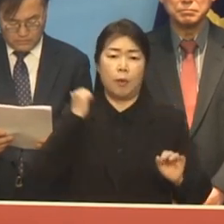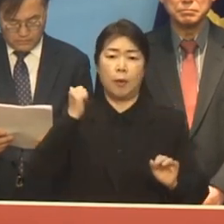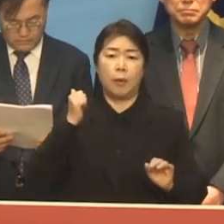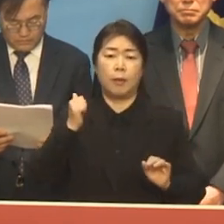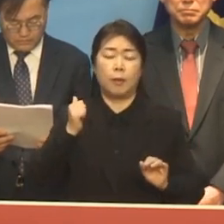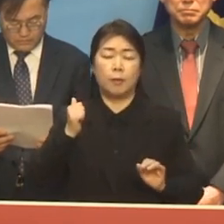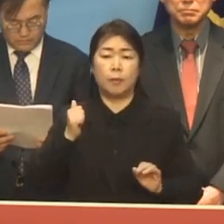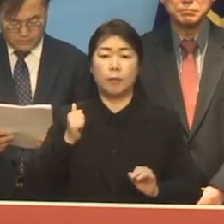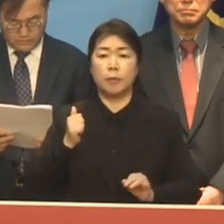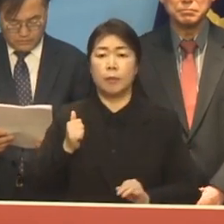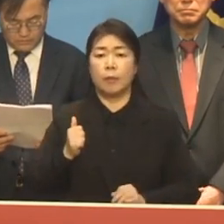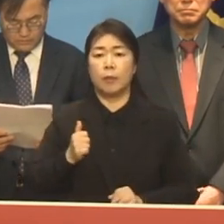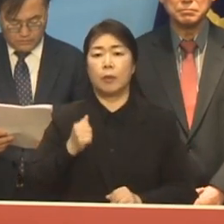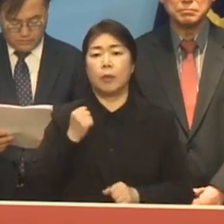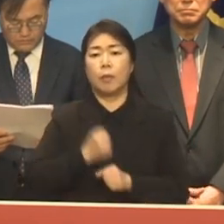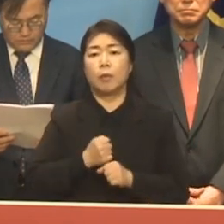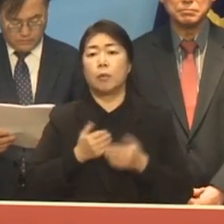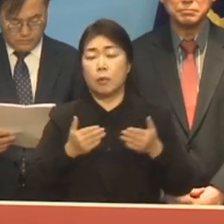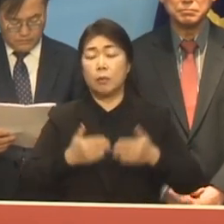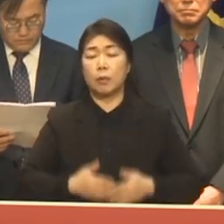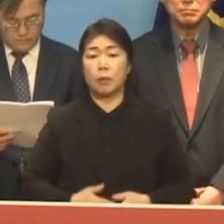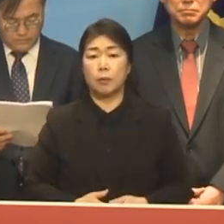없게 만들었습니다.